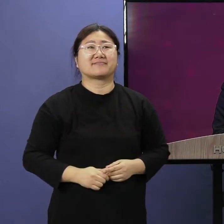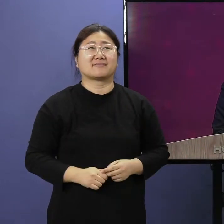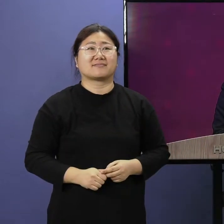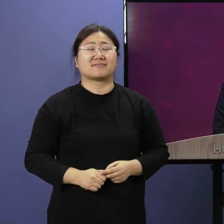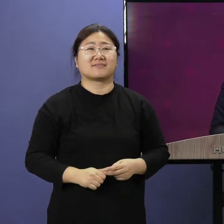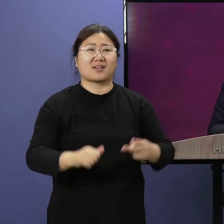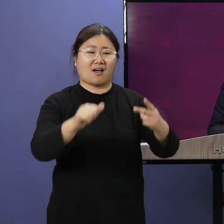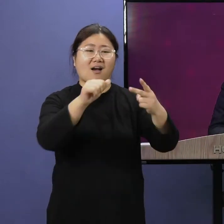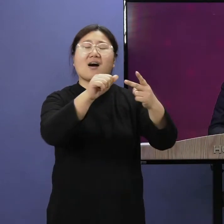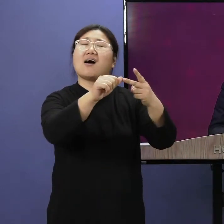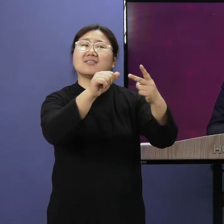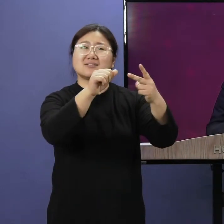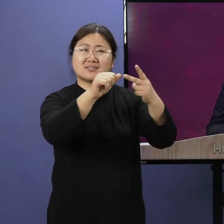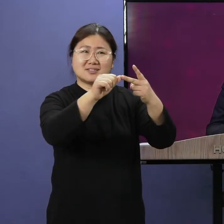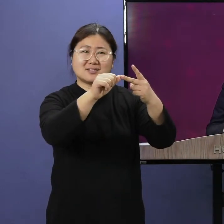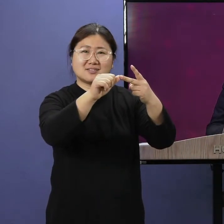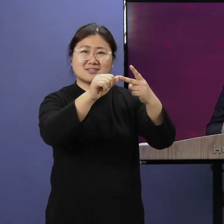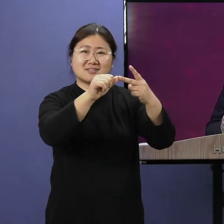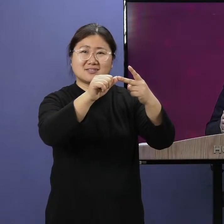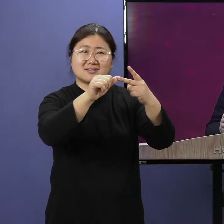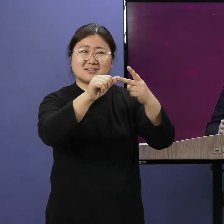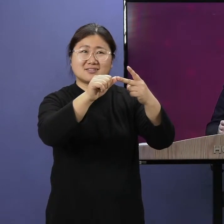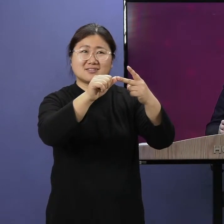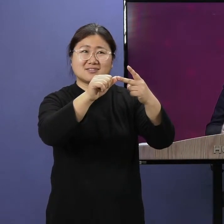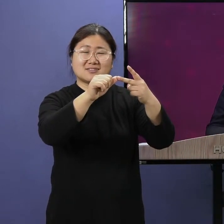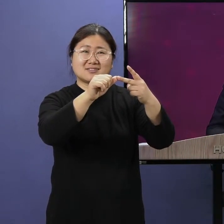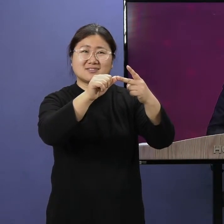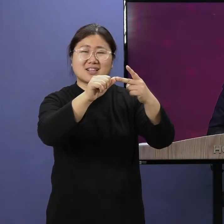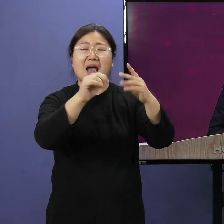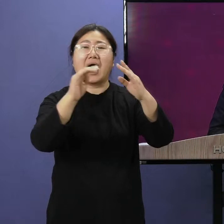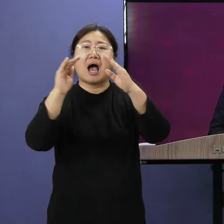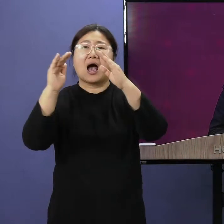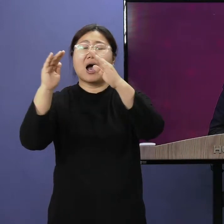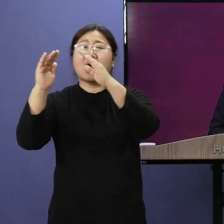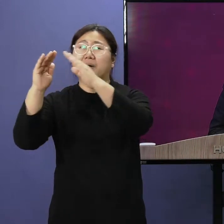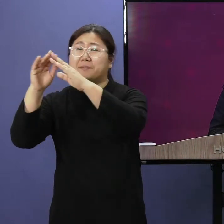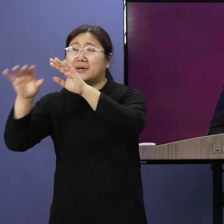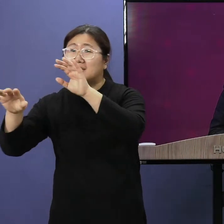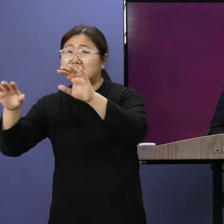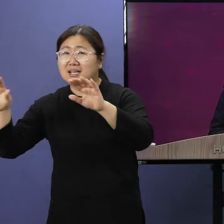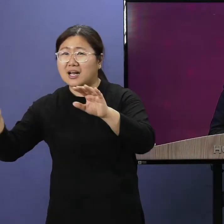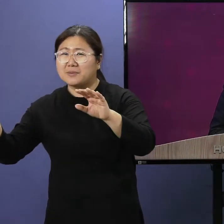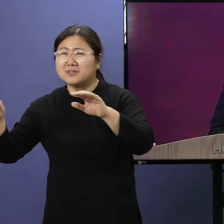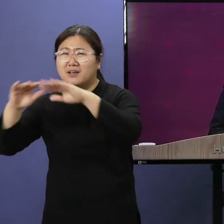왜? 마을 사람들이 다 손해를 입었기 때문이죠.